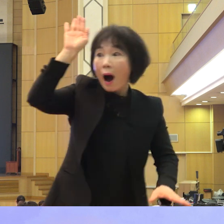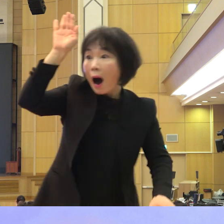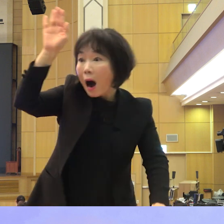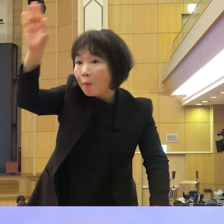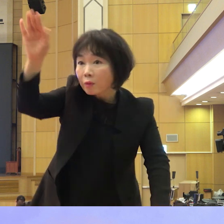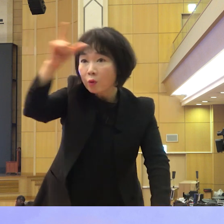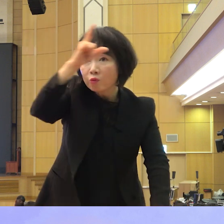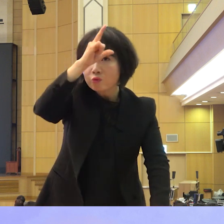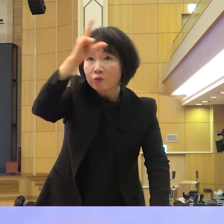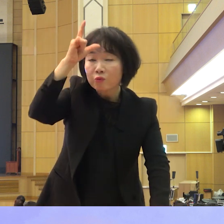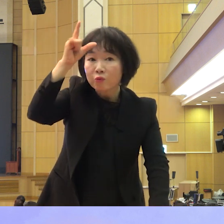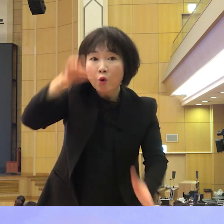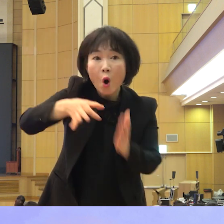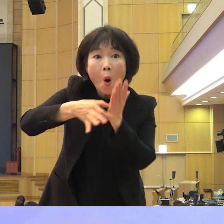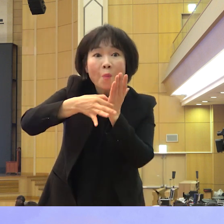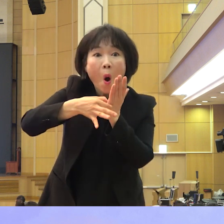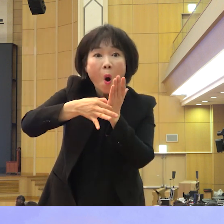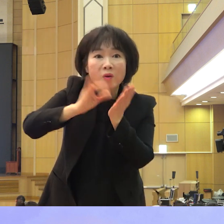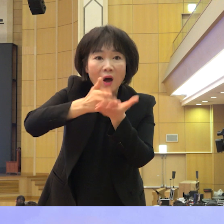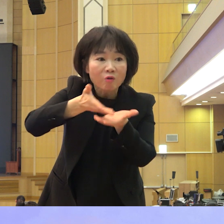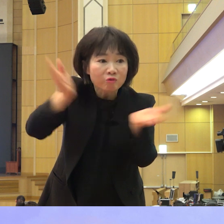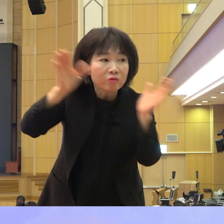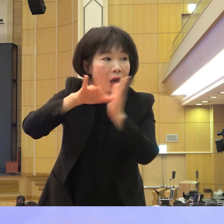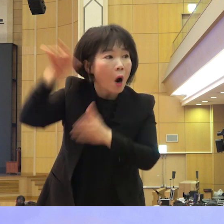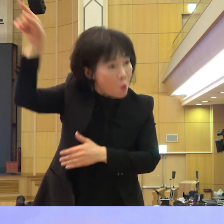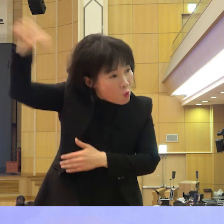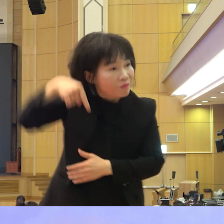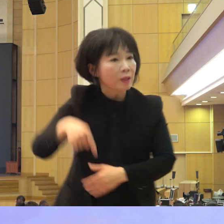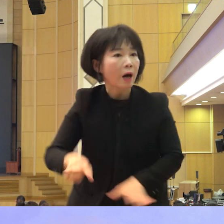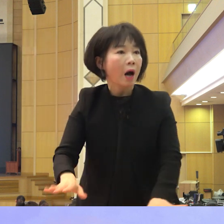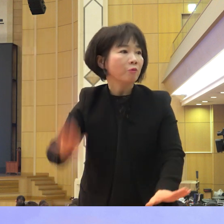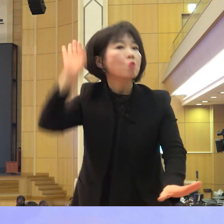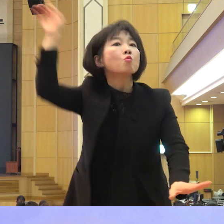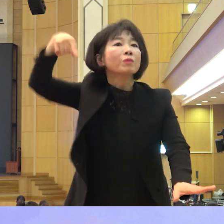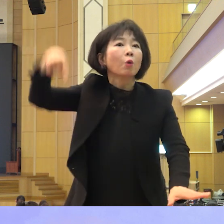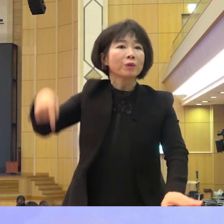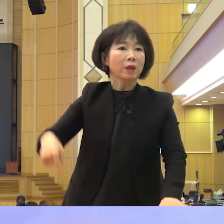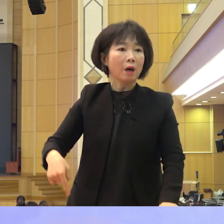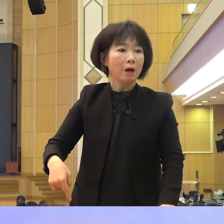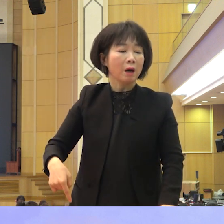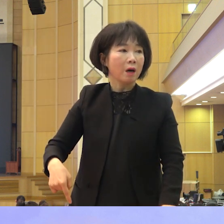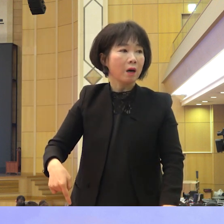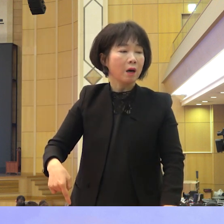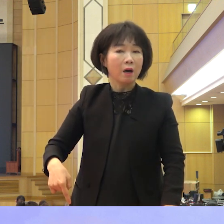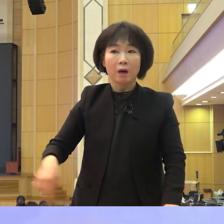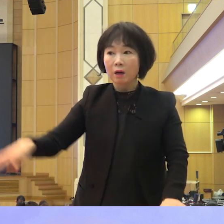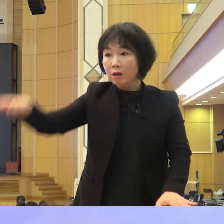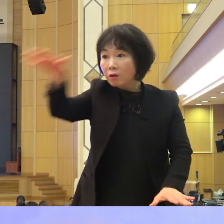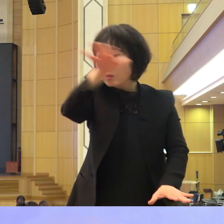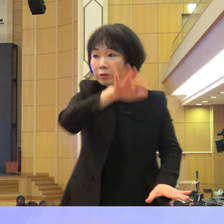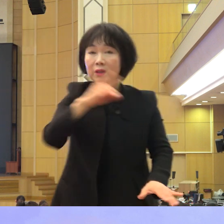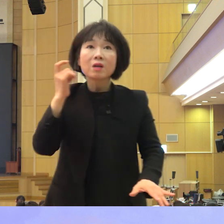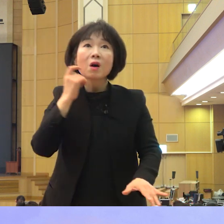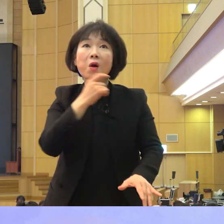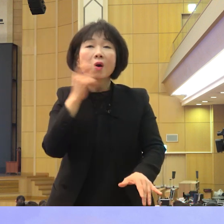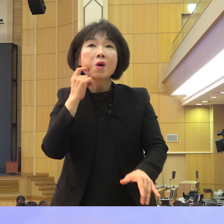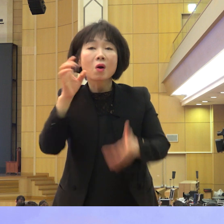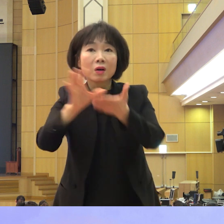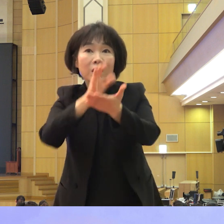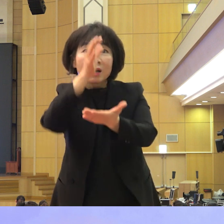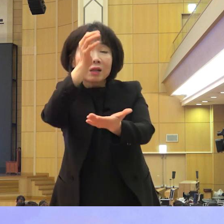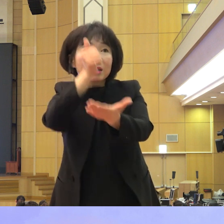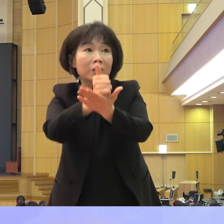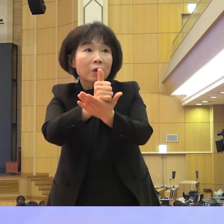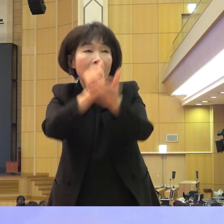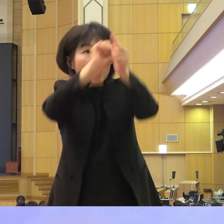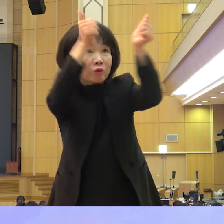666표를 받게 하는 그런 시대란 말이죠. 그럴 때 우상에게 경배하면 안 되고 660표 받아도